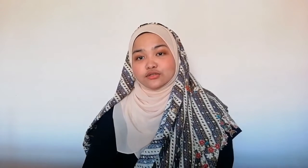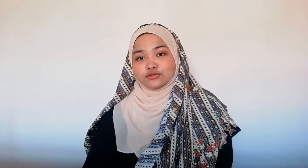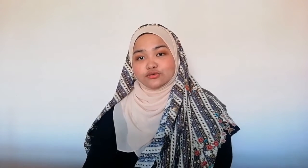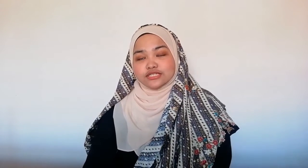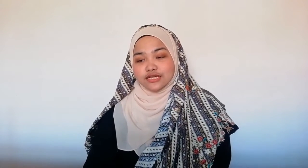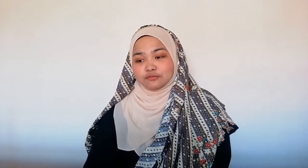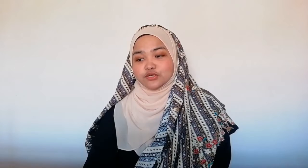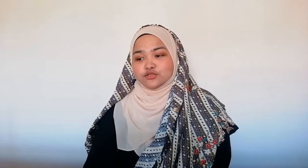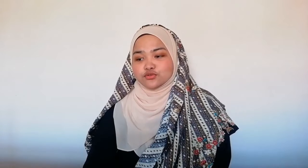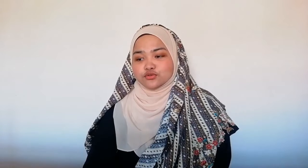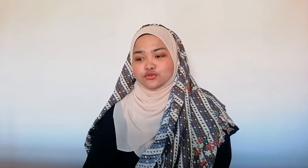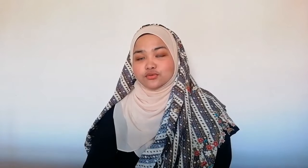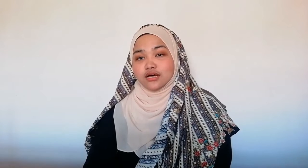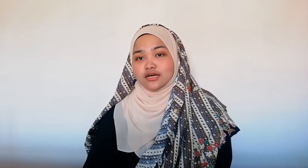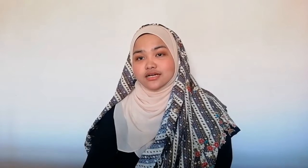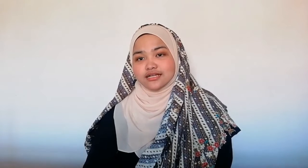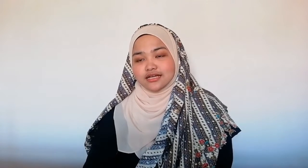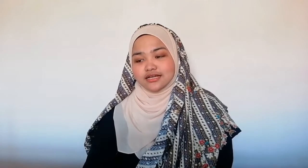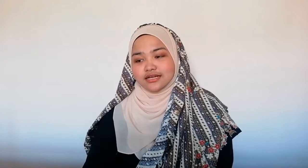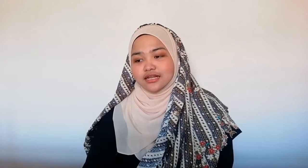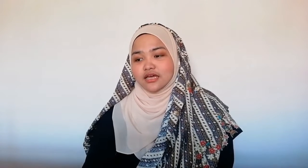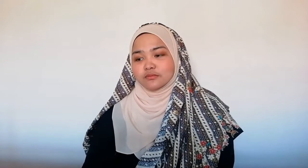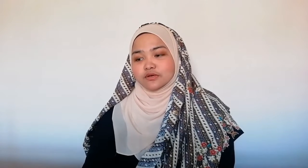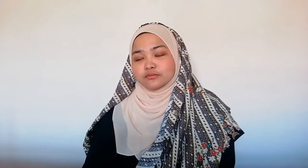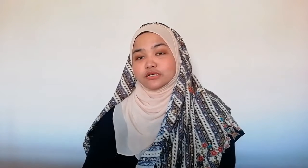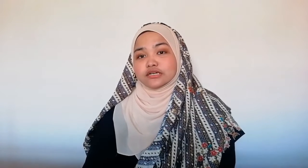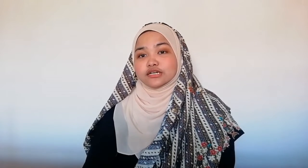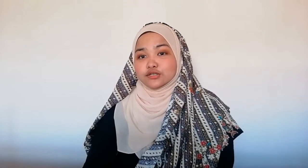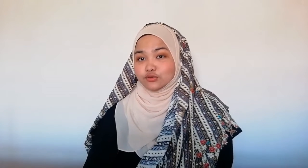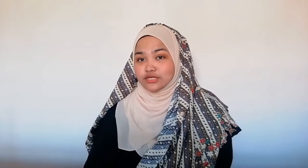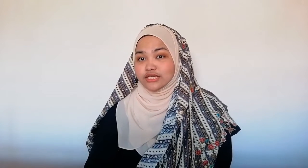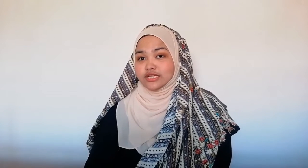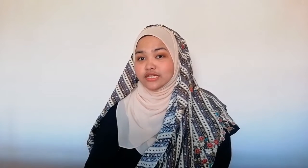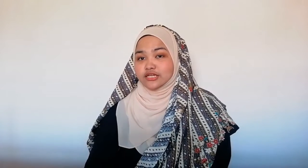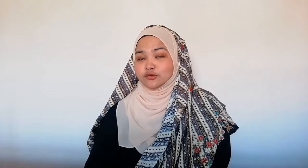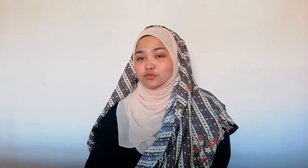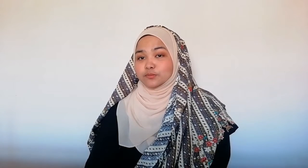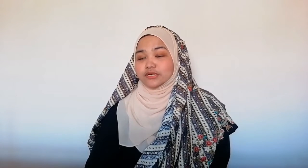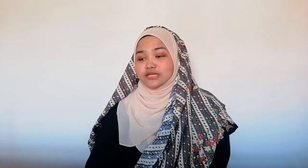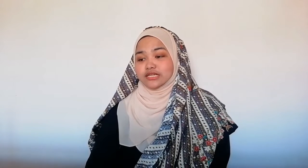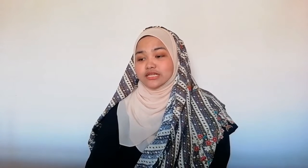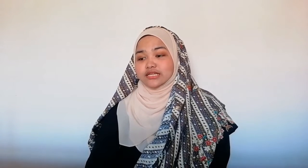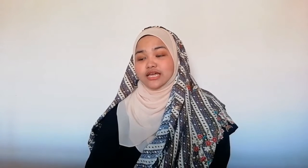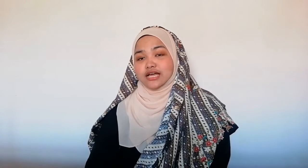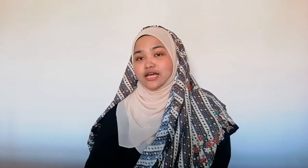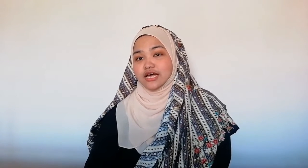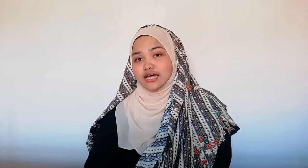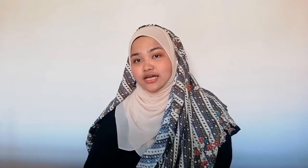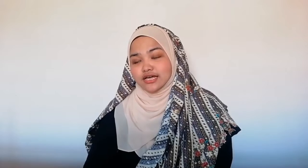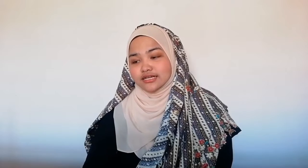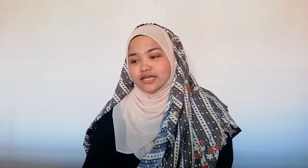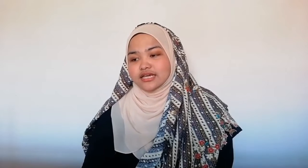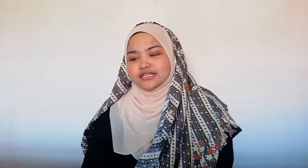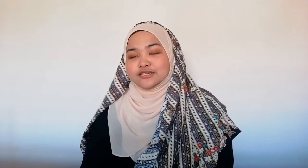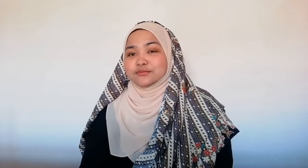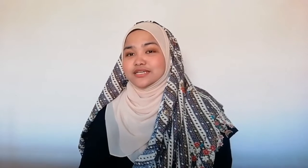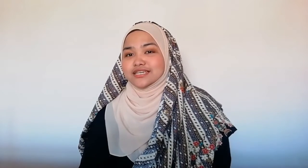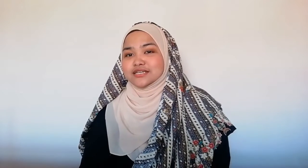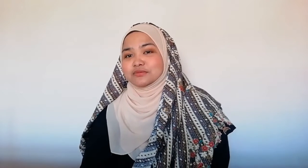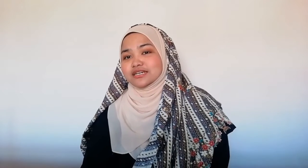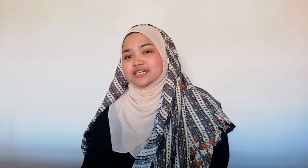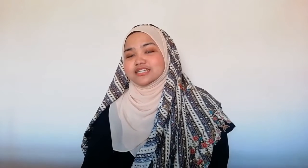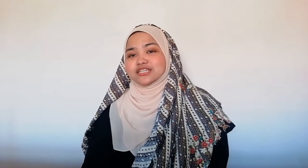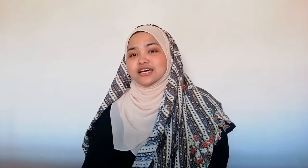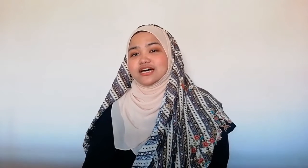dan teruskan perjuangan, memenuhi ilmu perniagaan